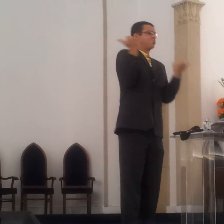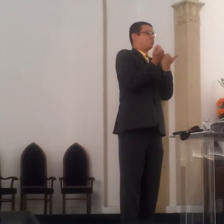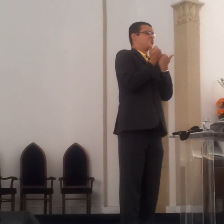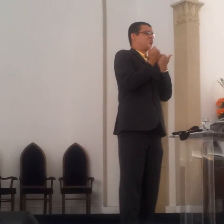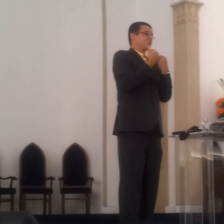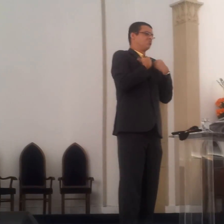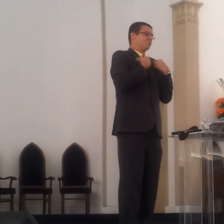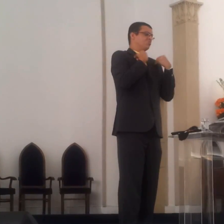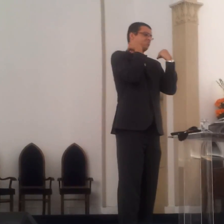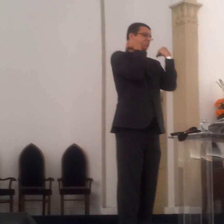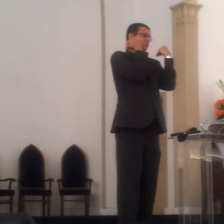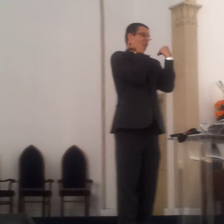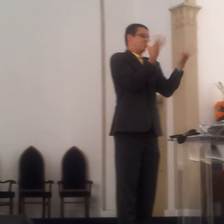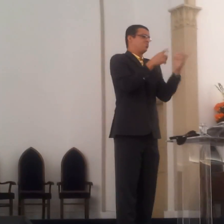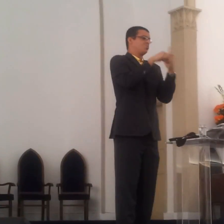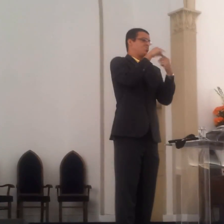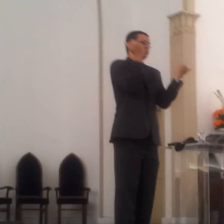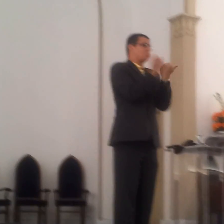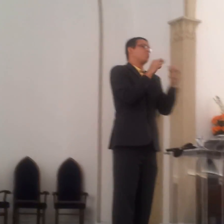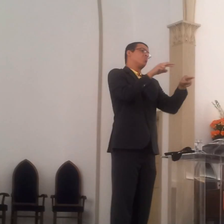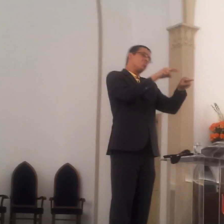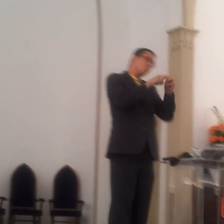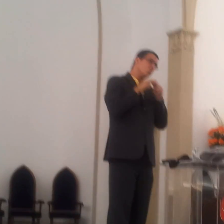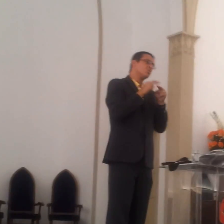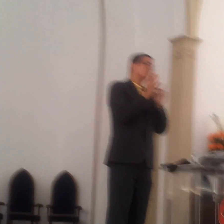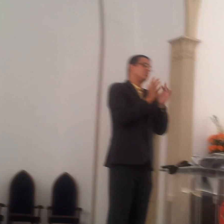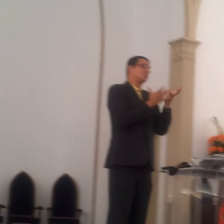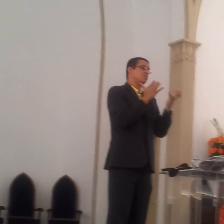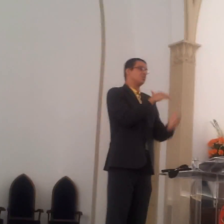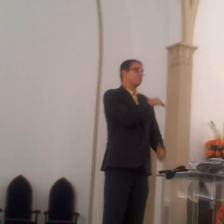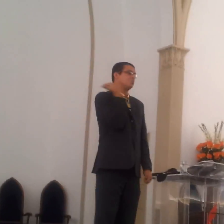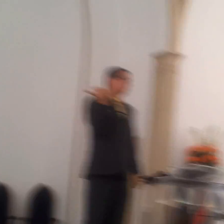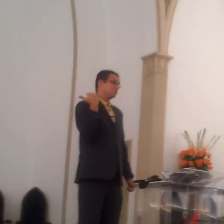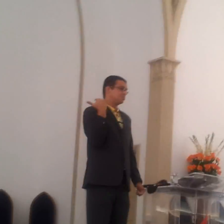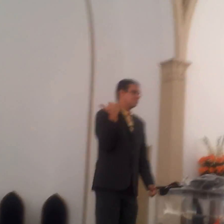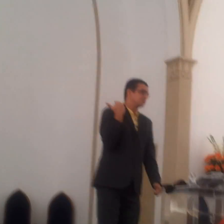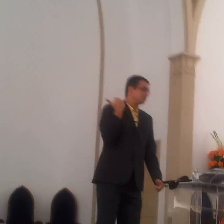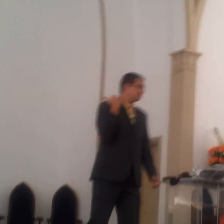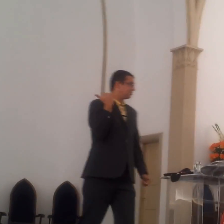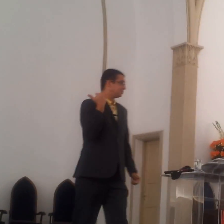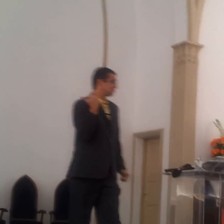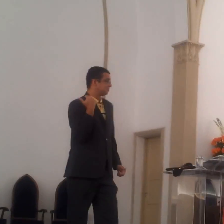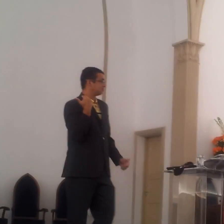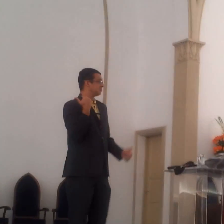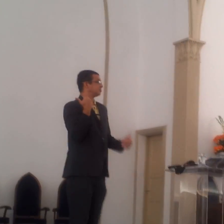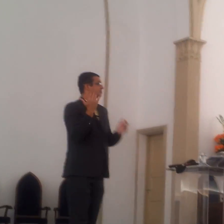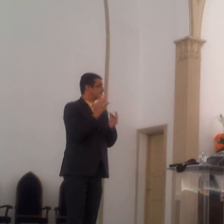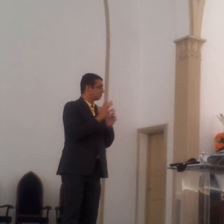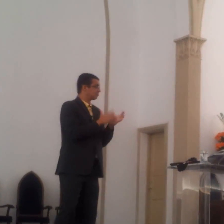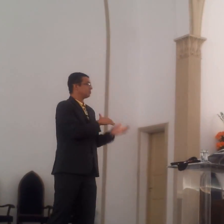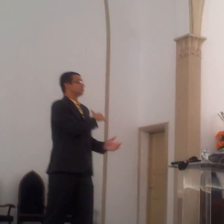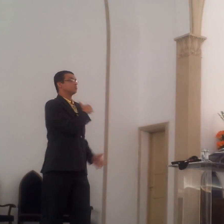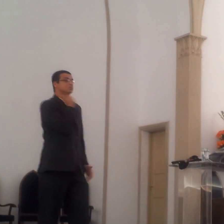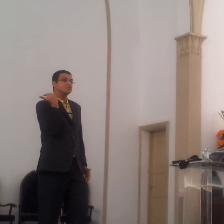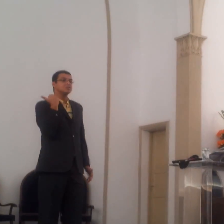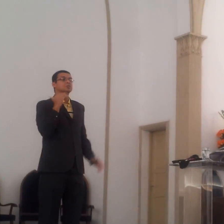vida. Eu vou morrer para substituir o pecado desse povo. Por isso que eu vou, eu estou aqui. Eu vim para dar a vida.